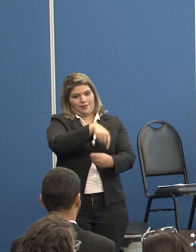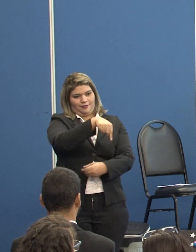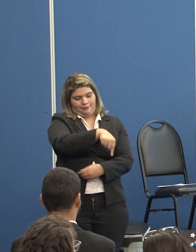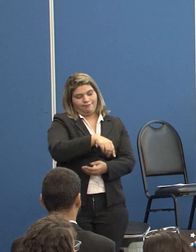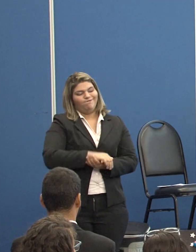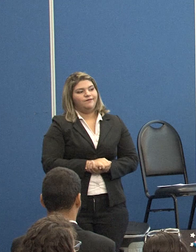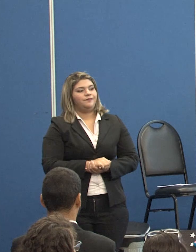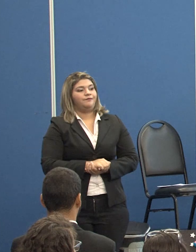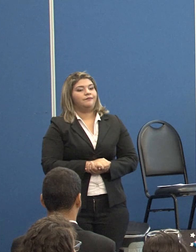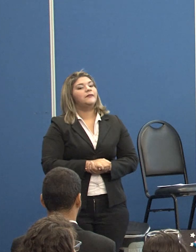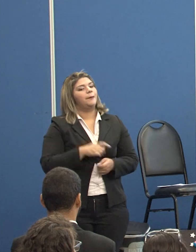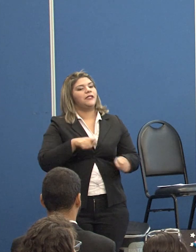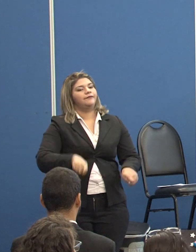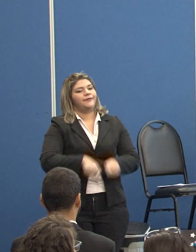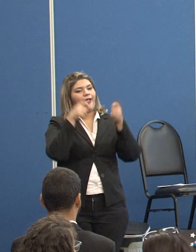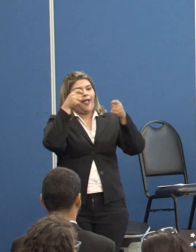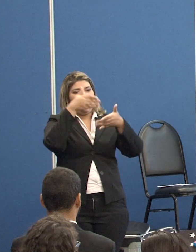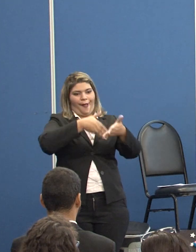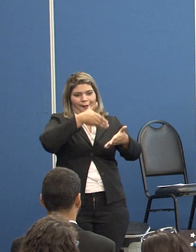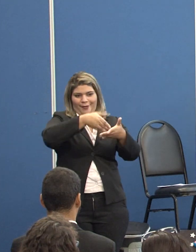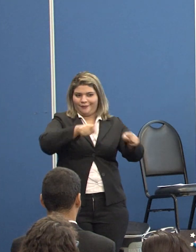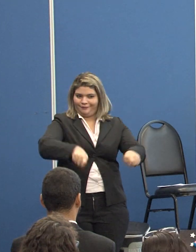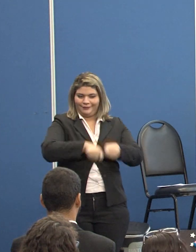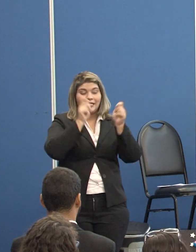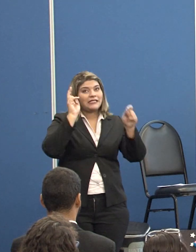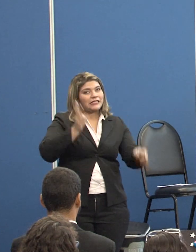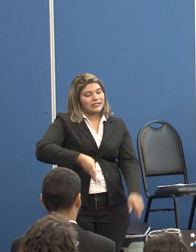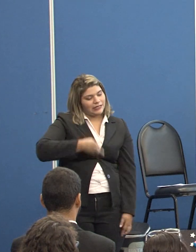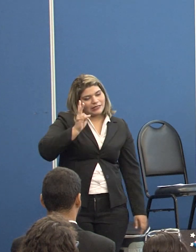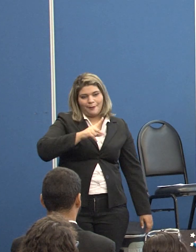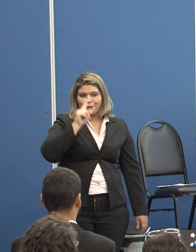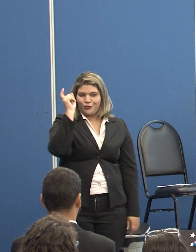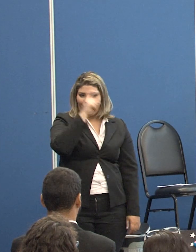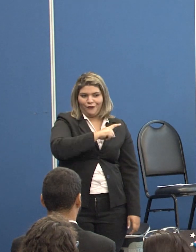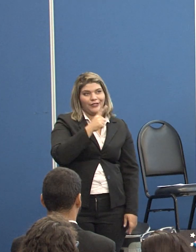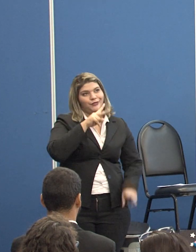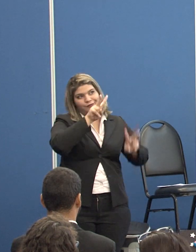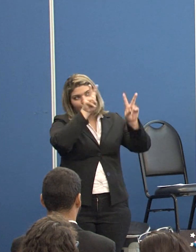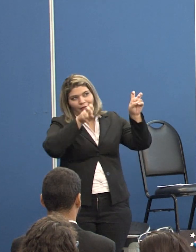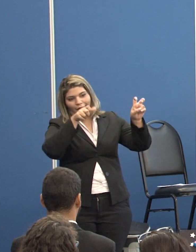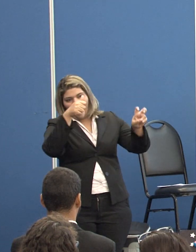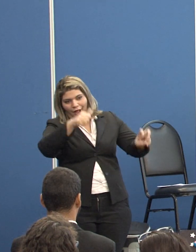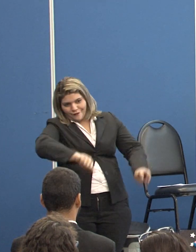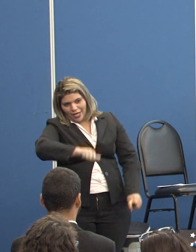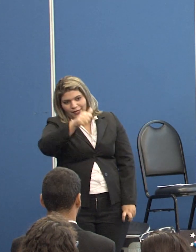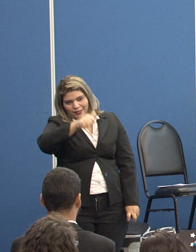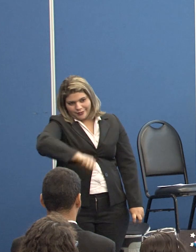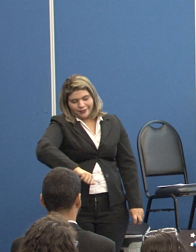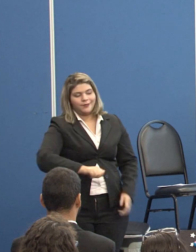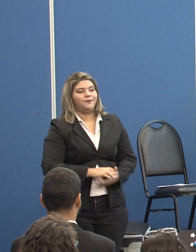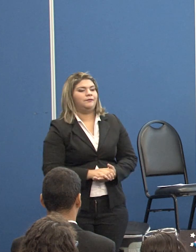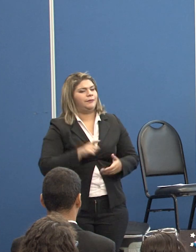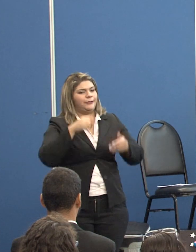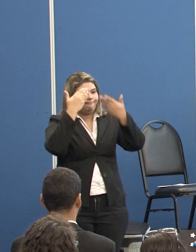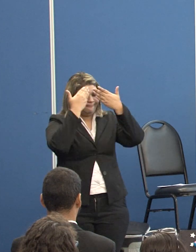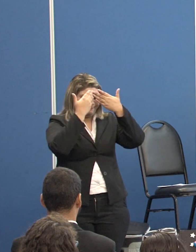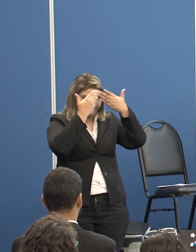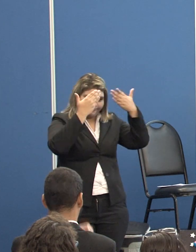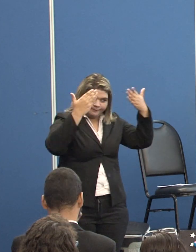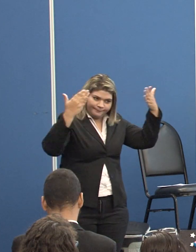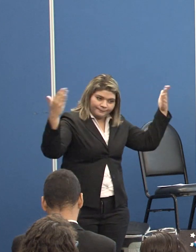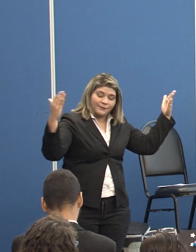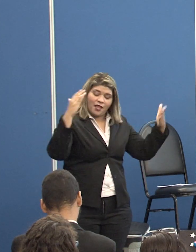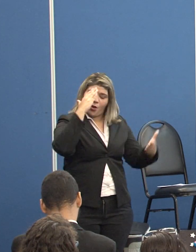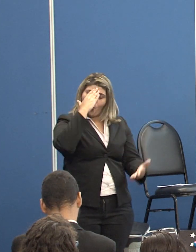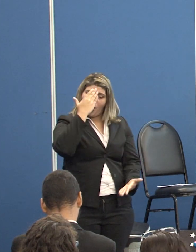uma ruptura de barreira, falar de avaliação, sempre. Mas acredito que o ensino ele